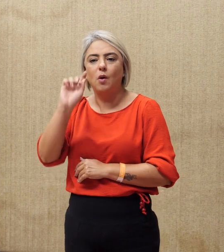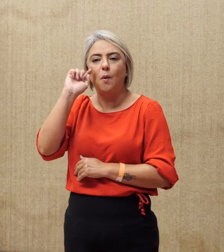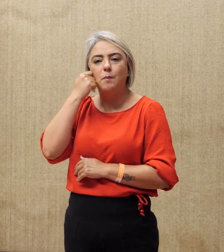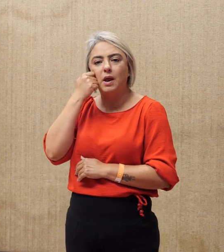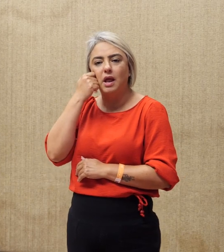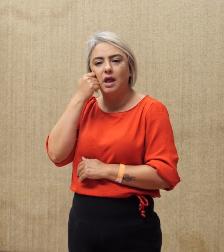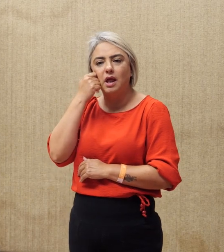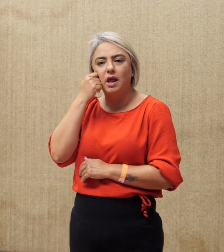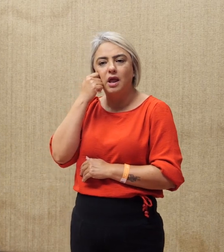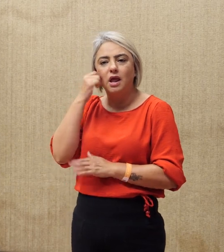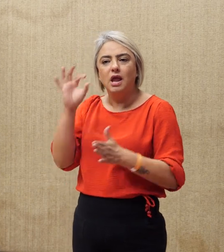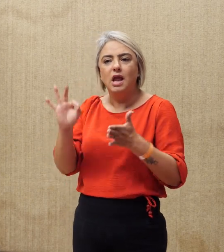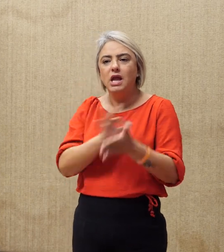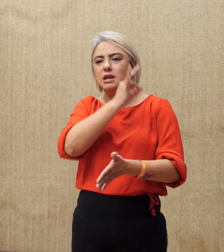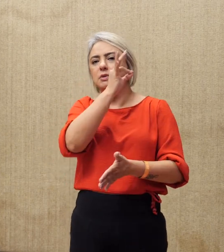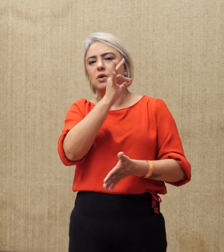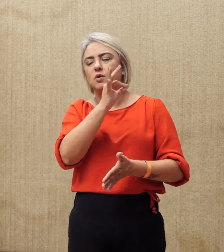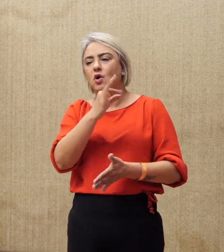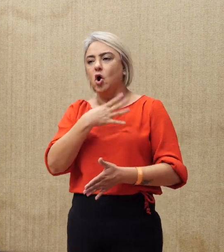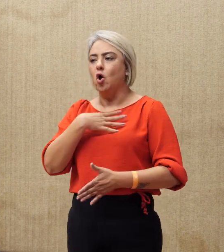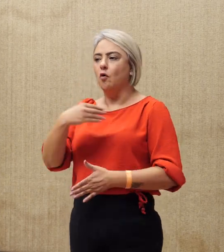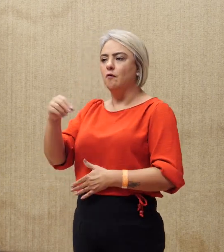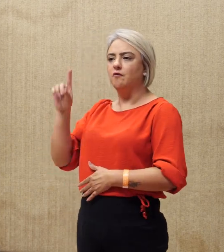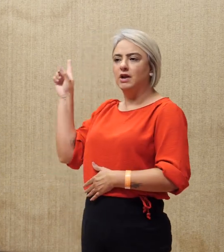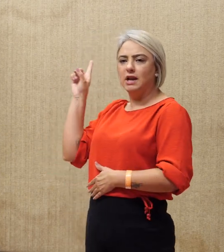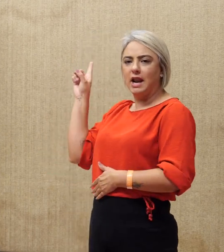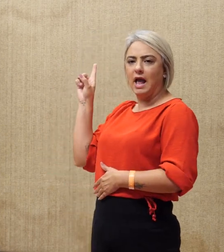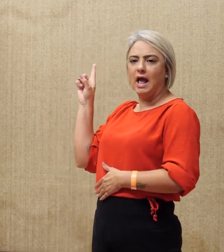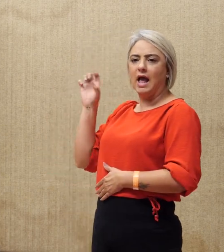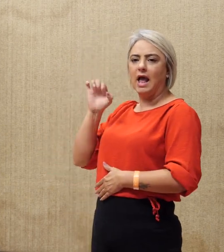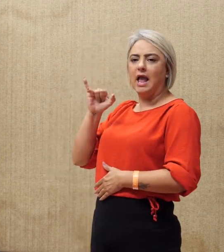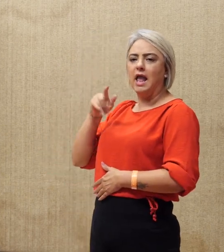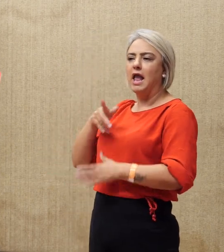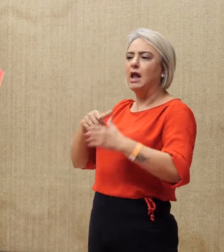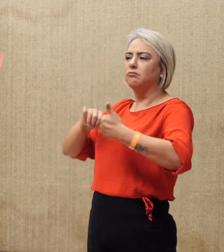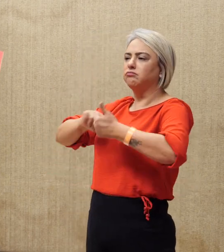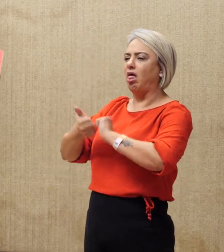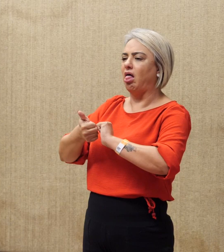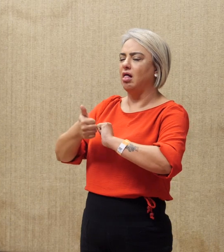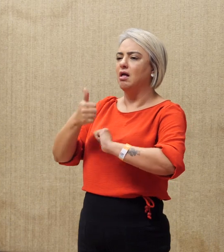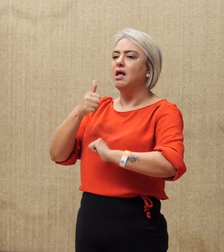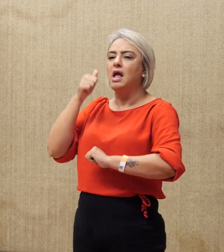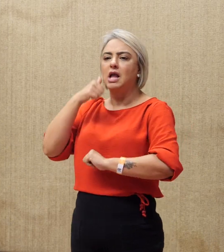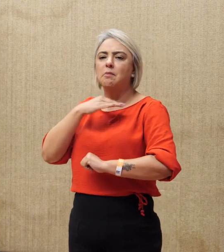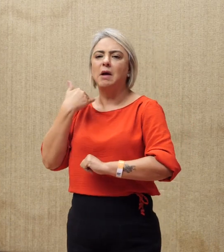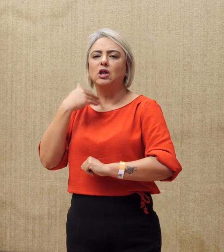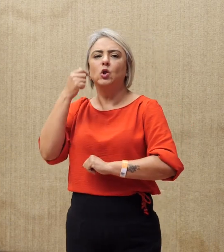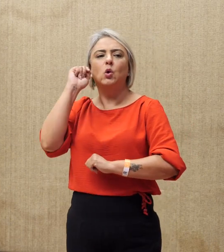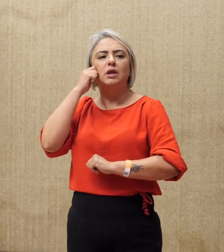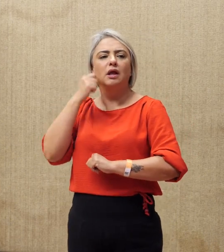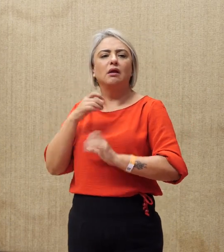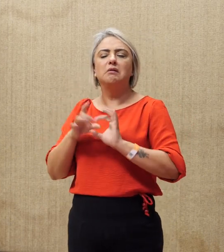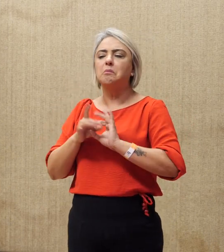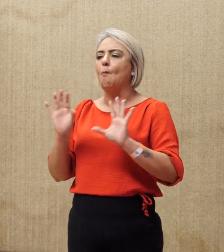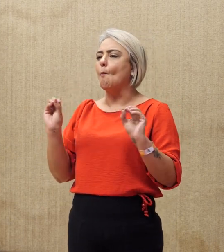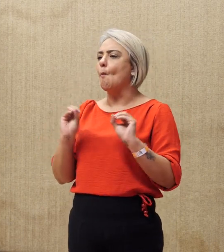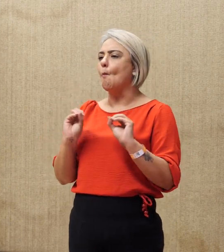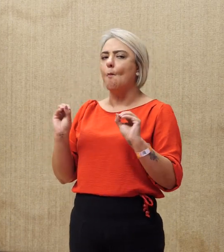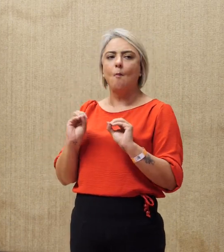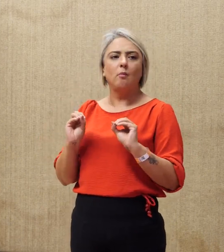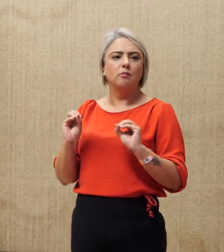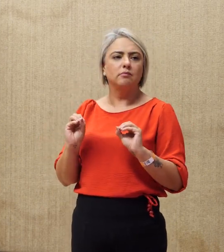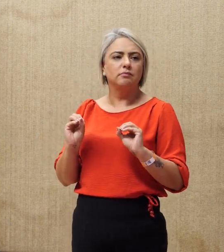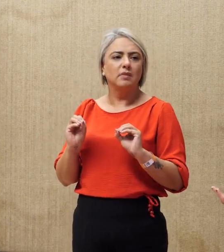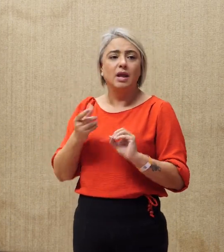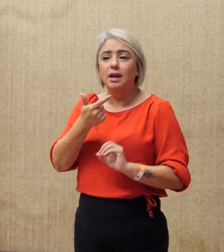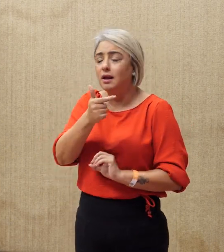preto como inimigo. Aquele filho do Eike Batista que atropelou e matou um negro está solto. Nada aconteceu.